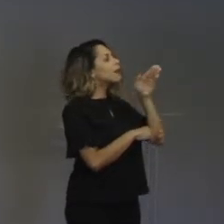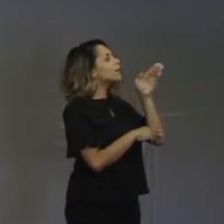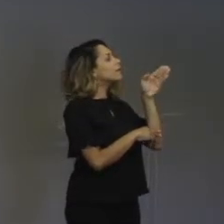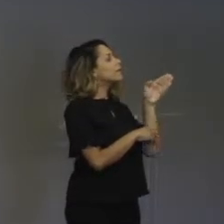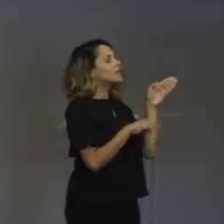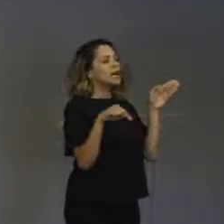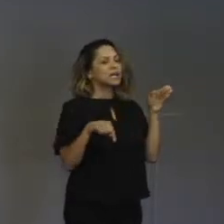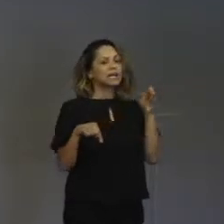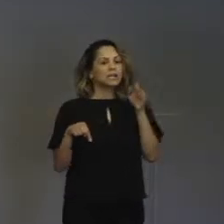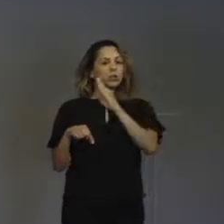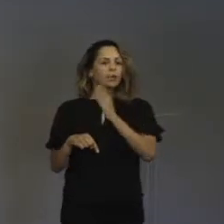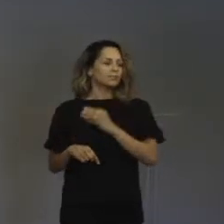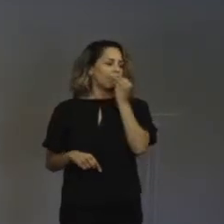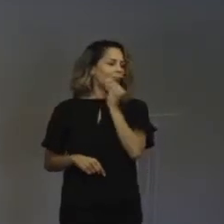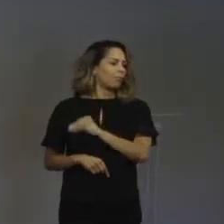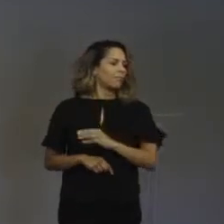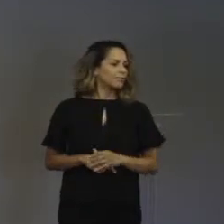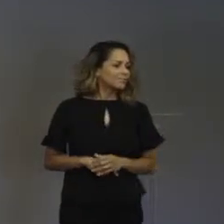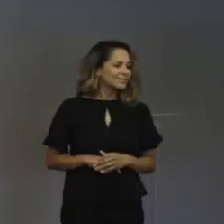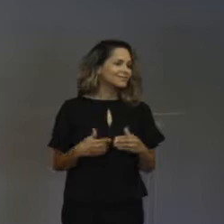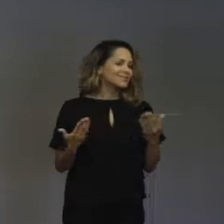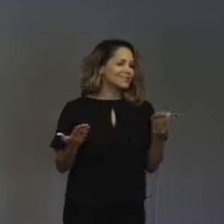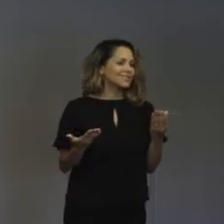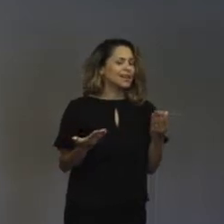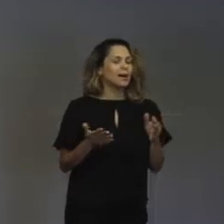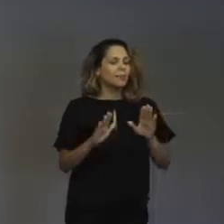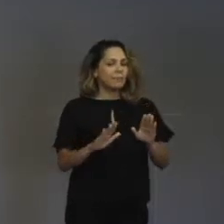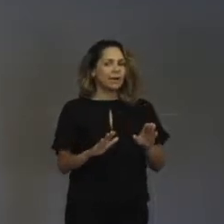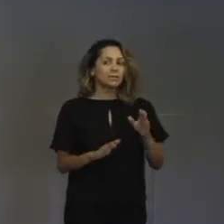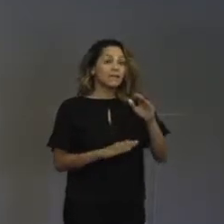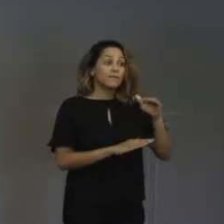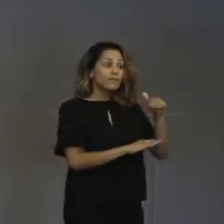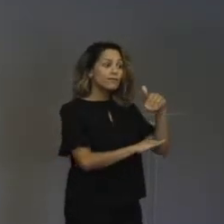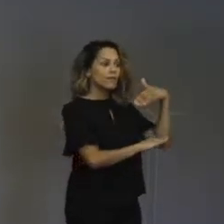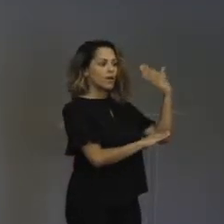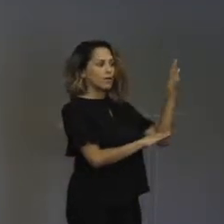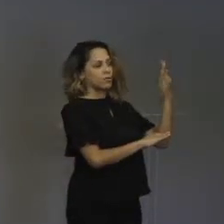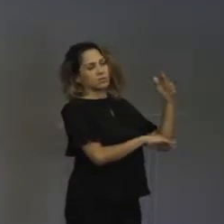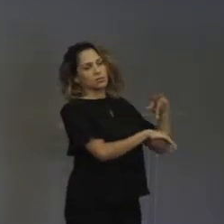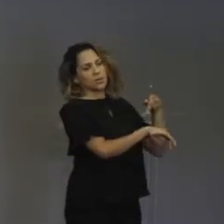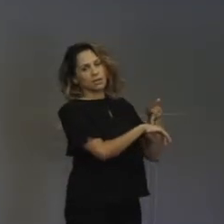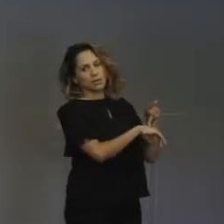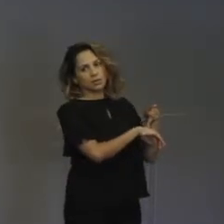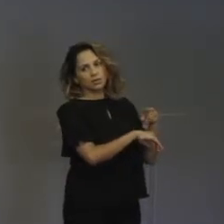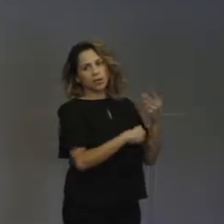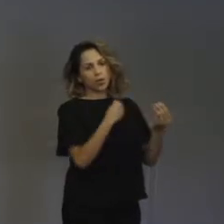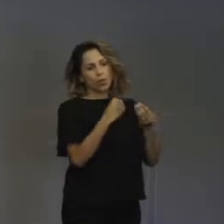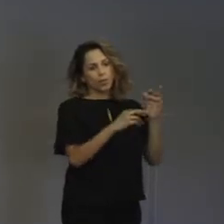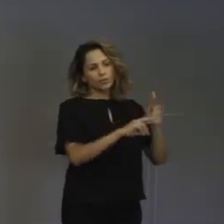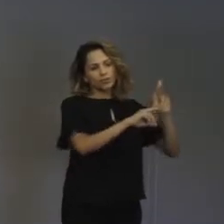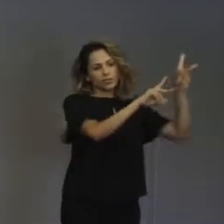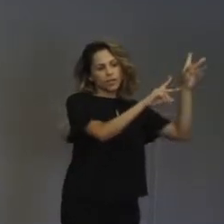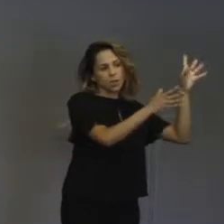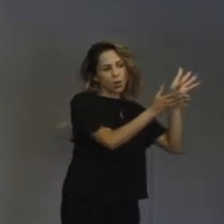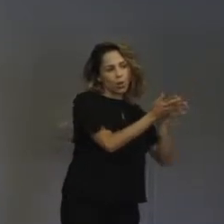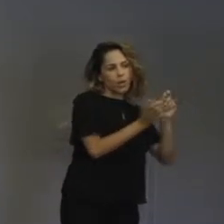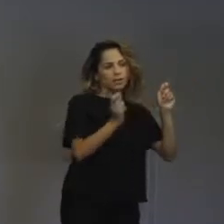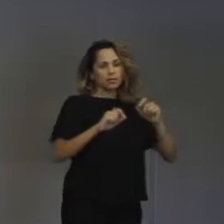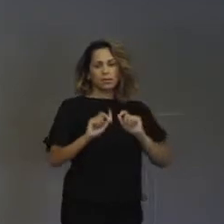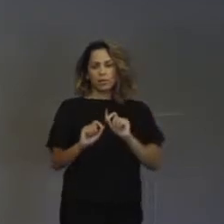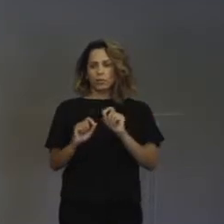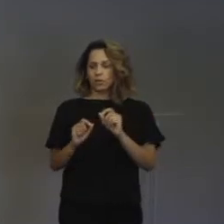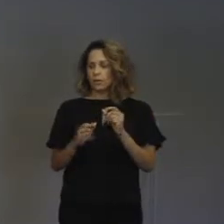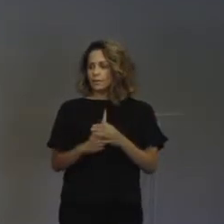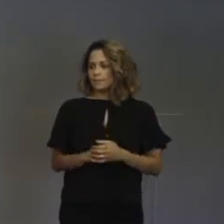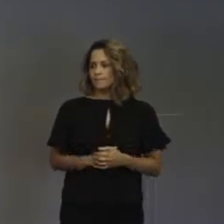museu, né? E a intermodalidade fora, ela é muito mais presente, muito mais... E você conhece várias cidades, acho que você pode trazer.